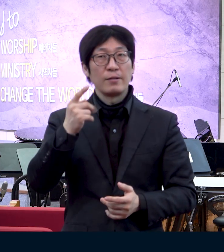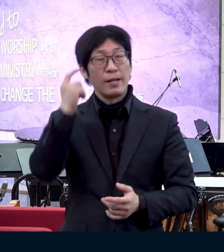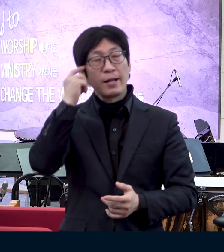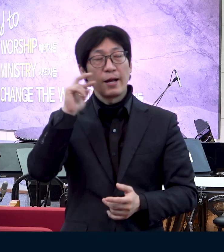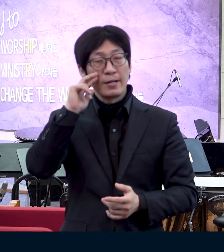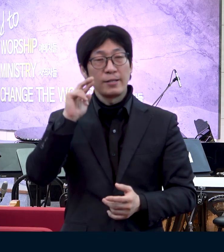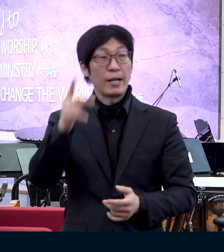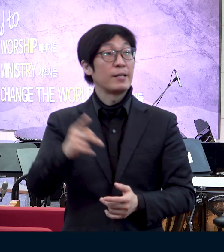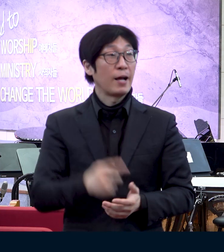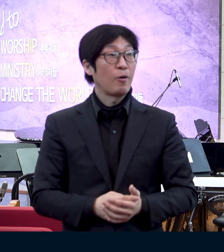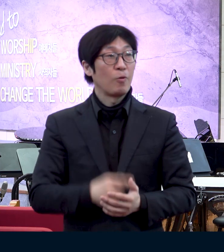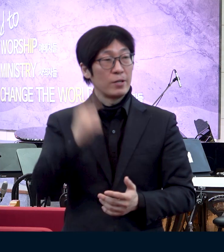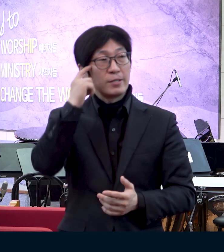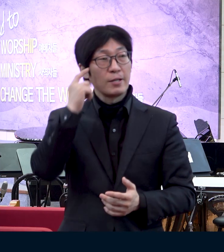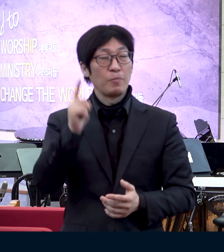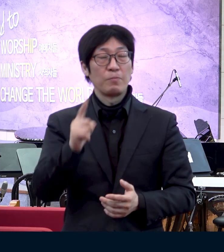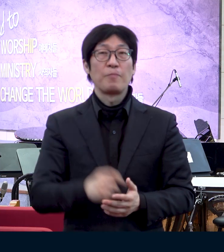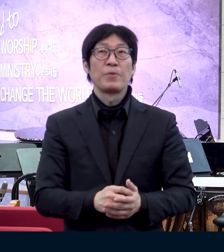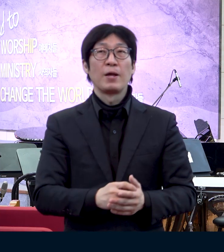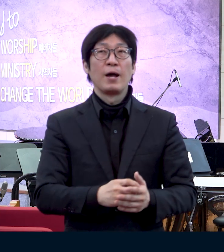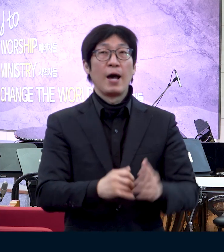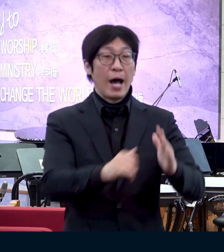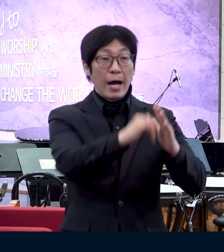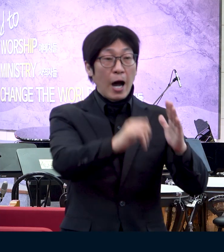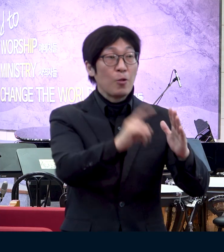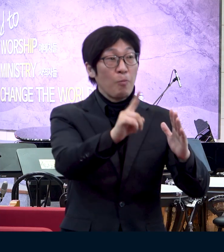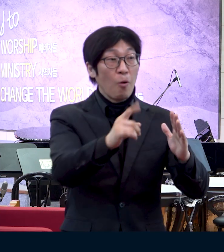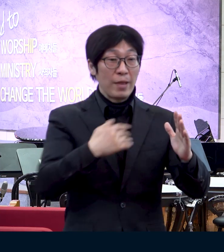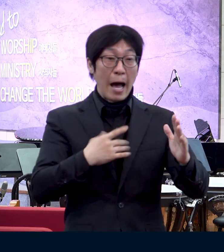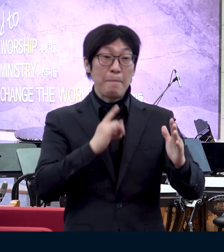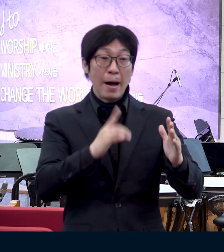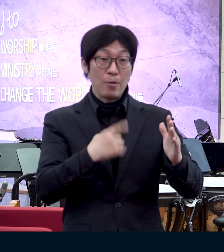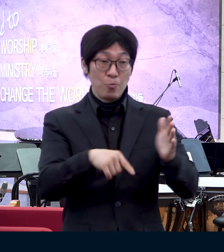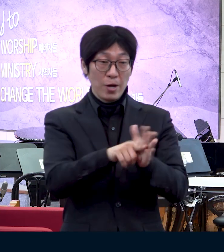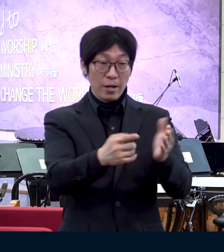거죠. 예, 가족이 흔들리니까 나만 하는 게 없어요.